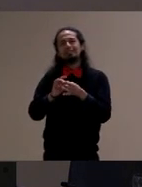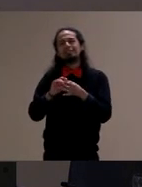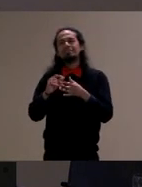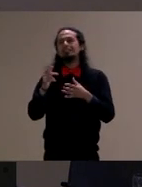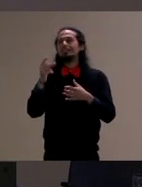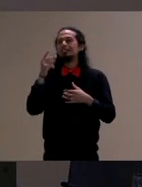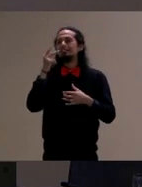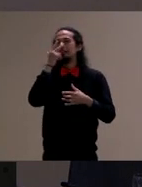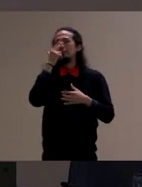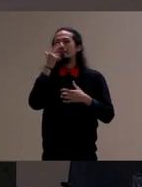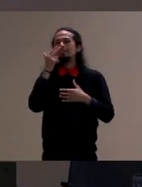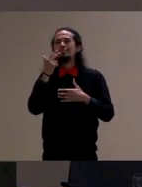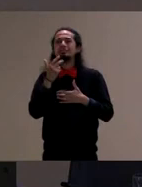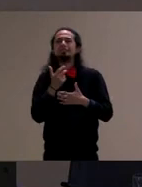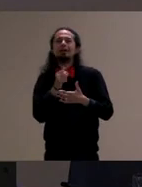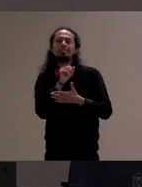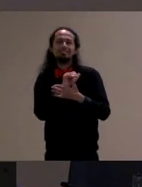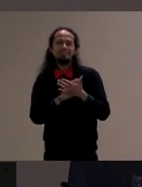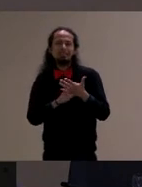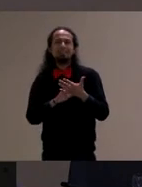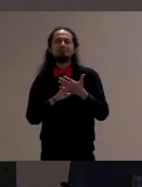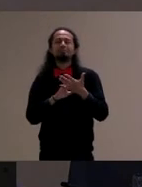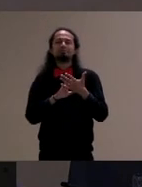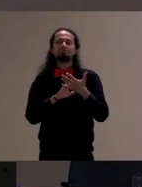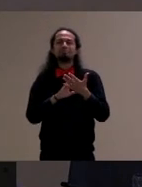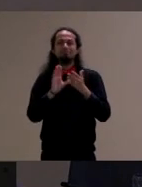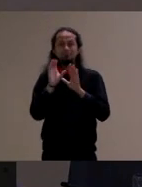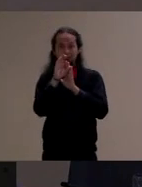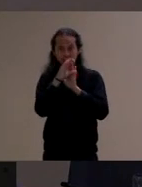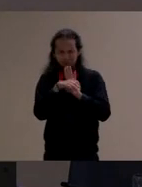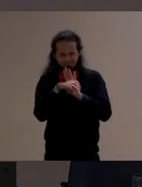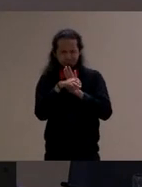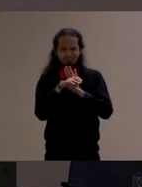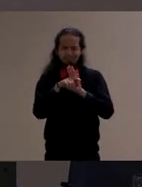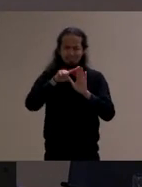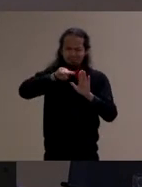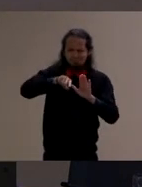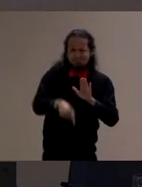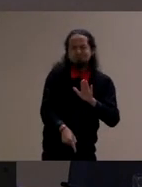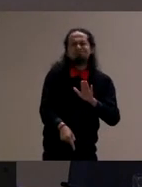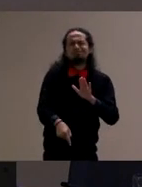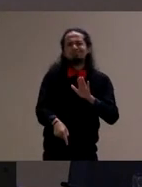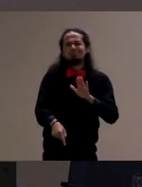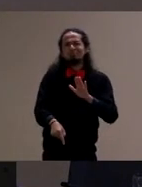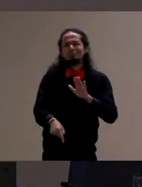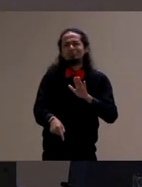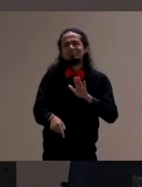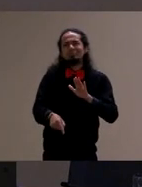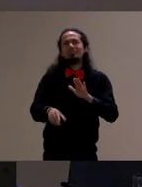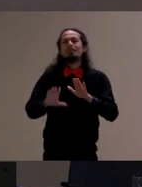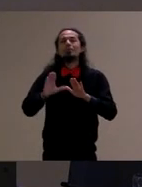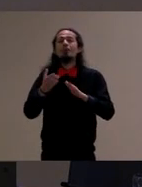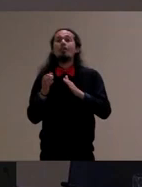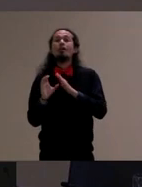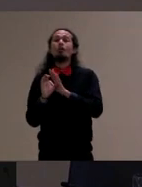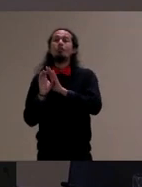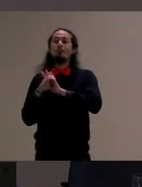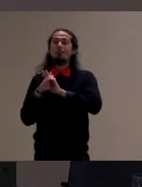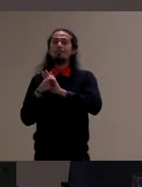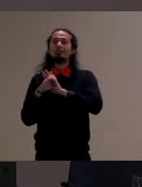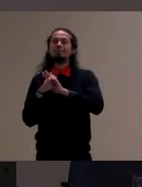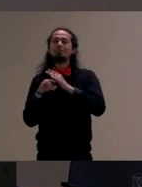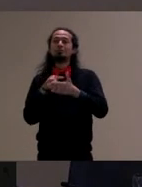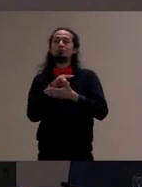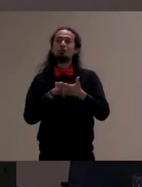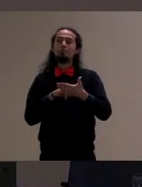né conceituar mais densamente Qual o conceito de o que funda e que fundamenta os